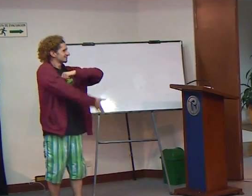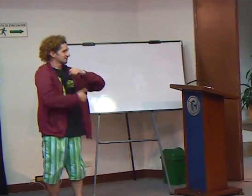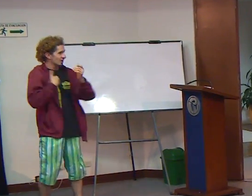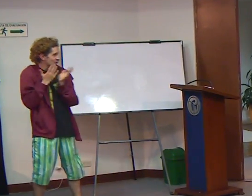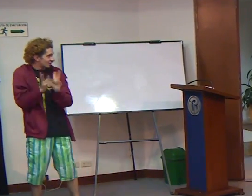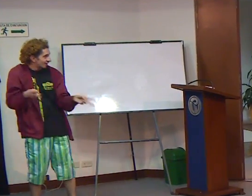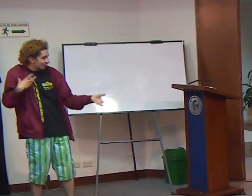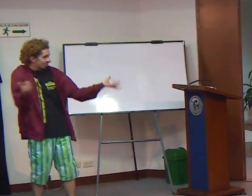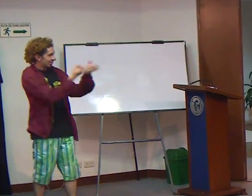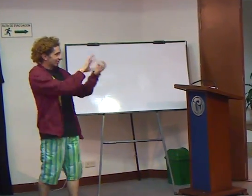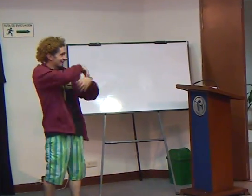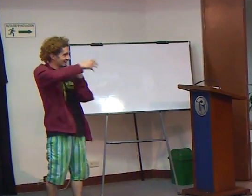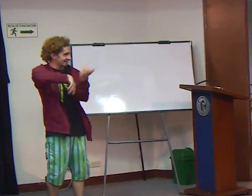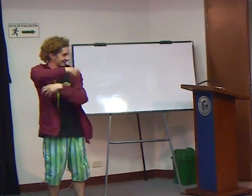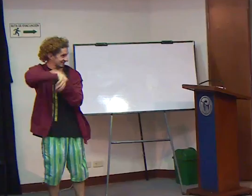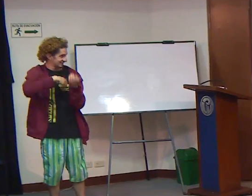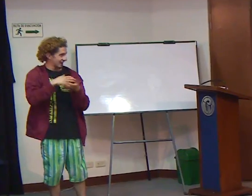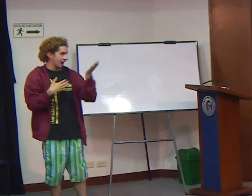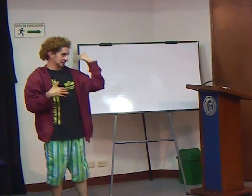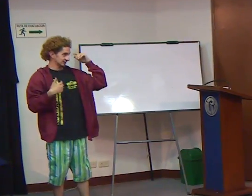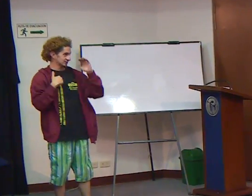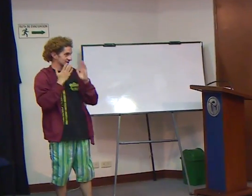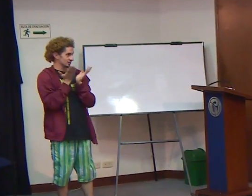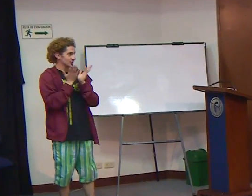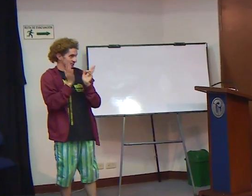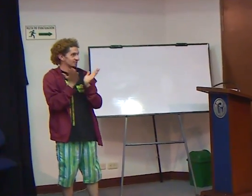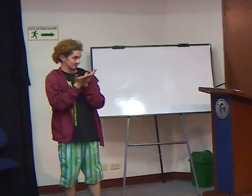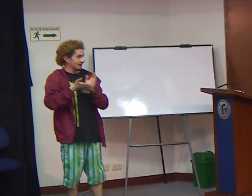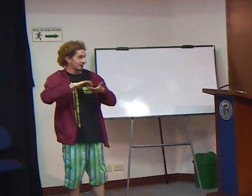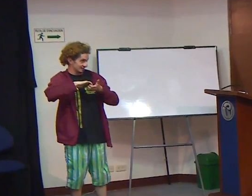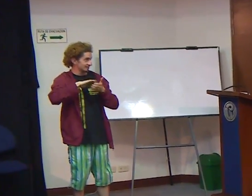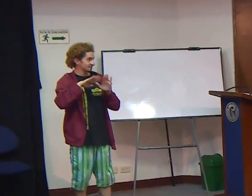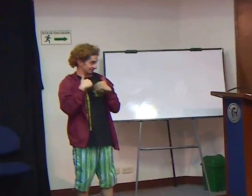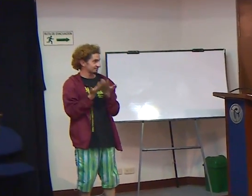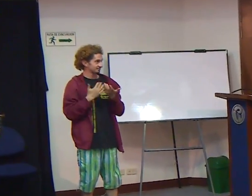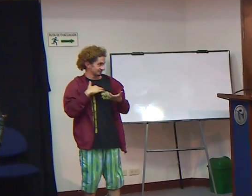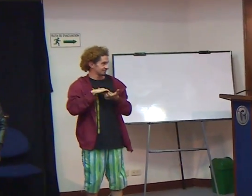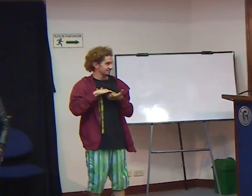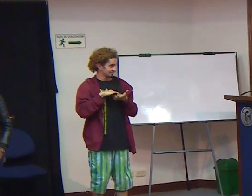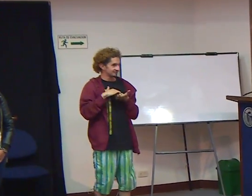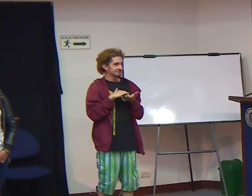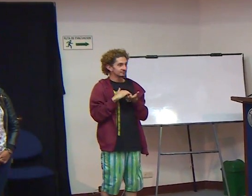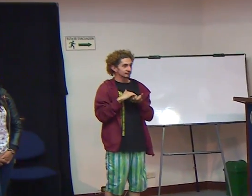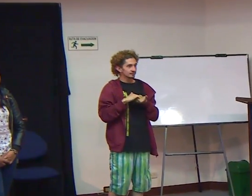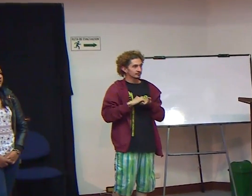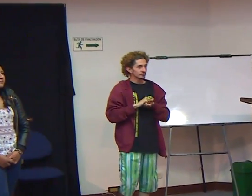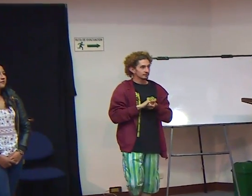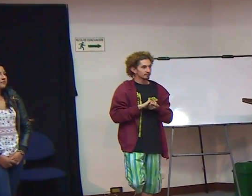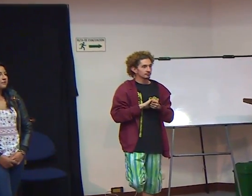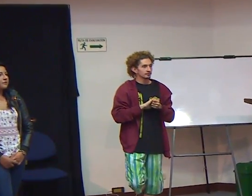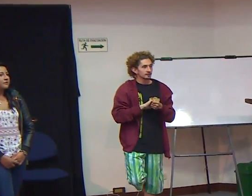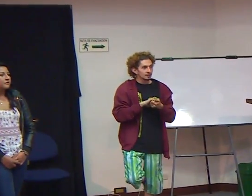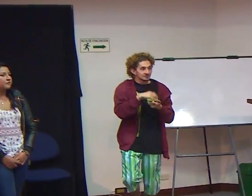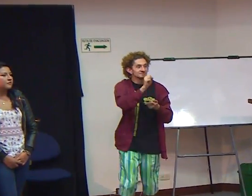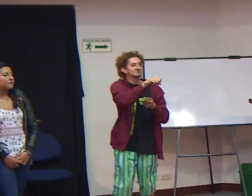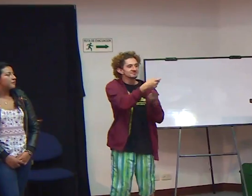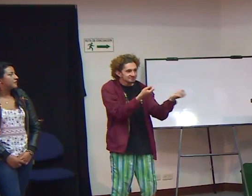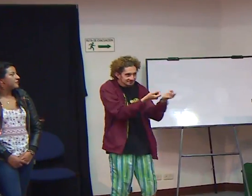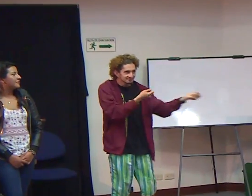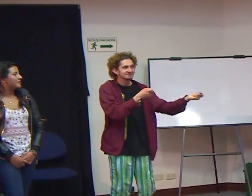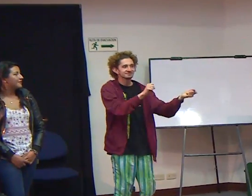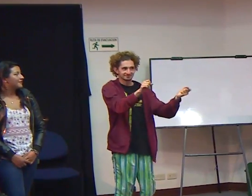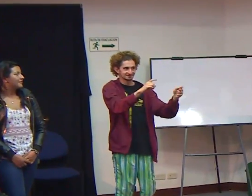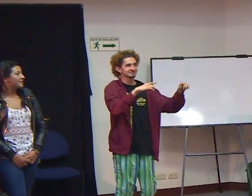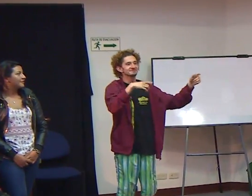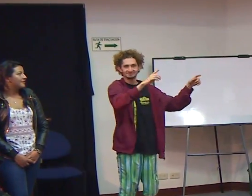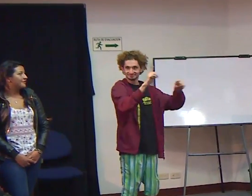Estamos corroborando información. En la sabiduría. Okay. En la sabiduría, pues hubo un conflicto ahí entre